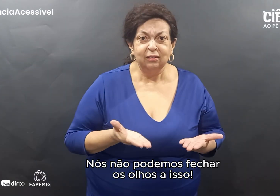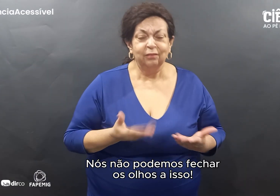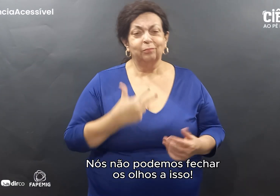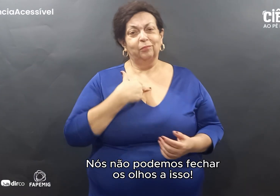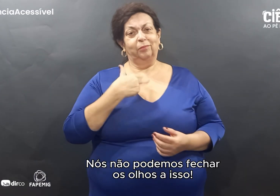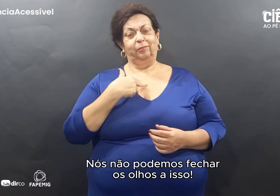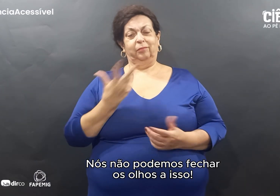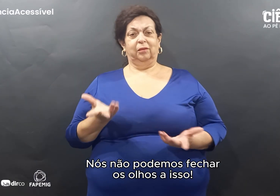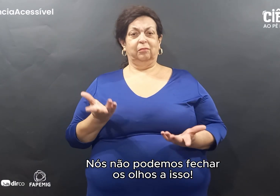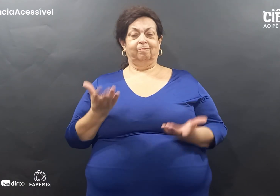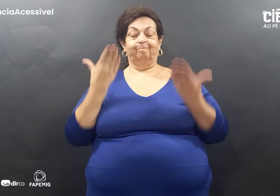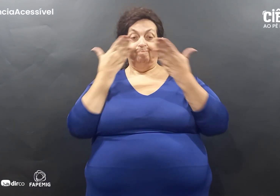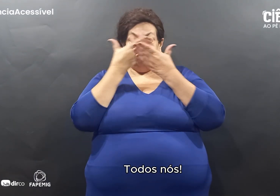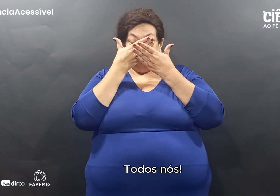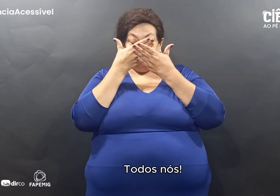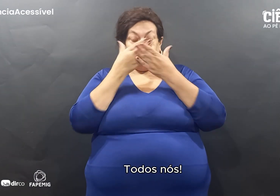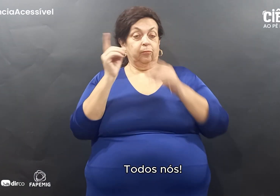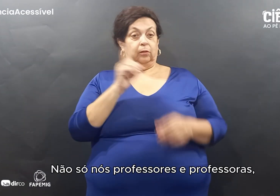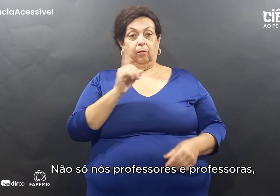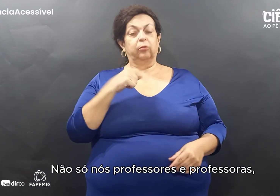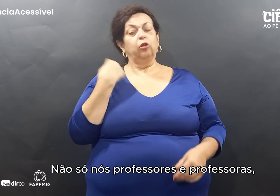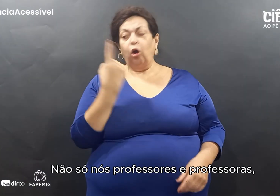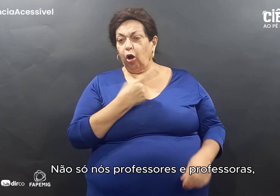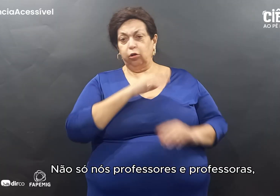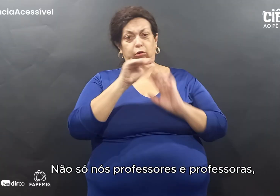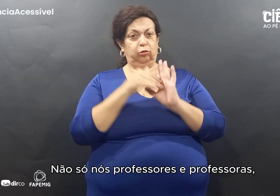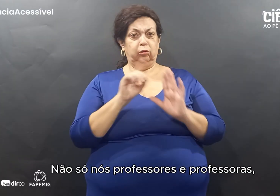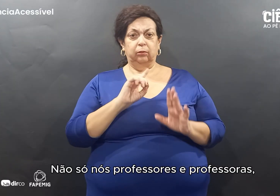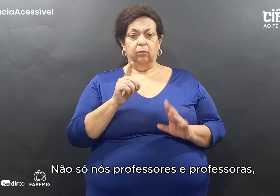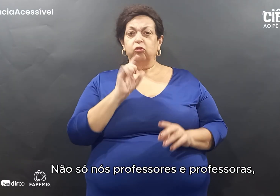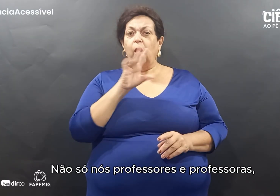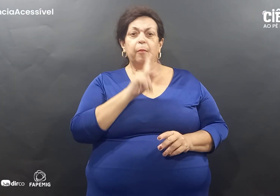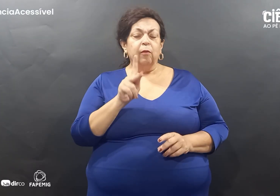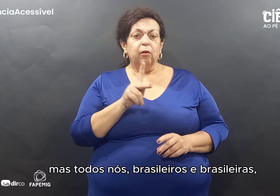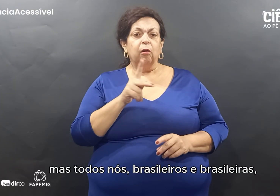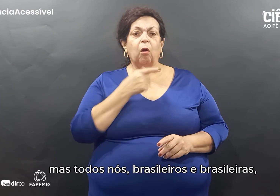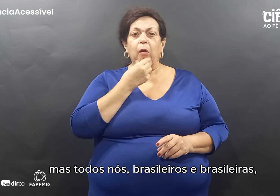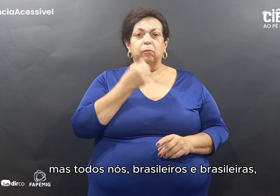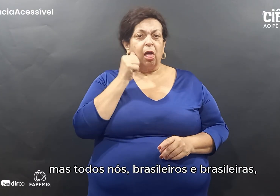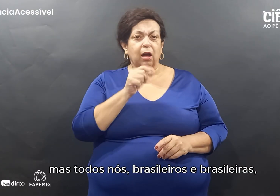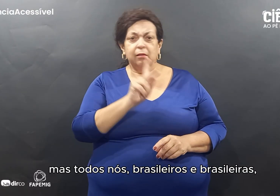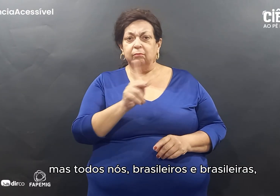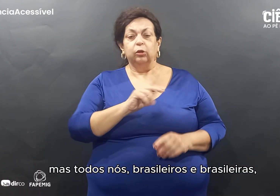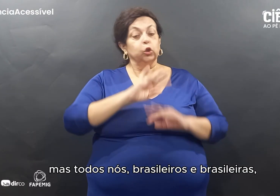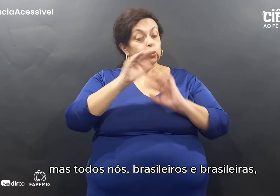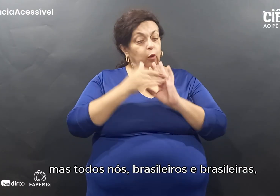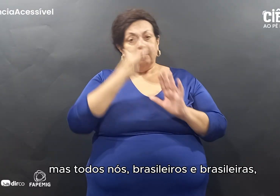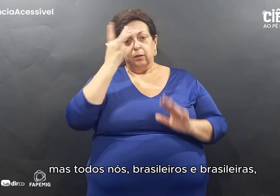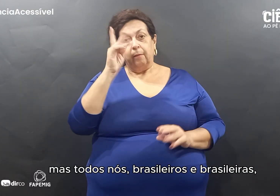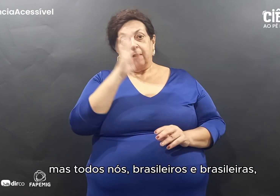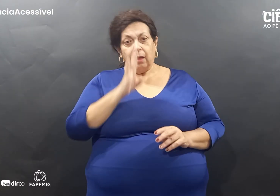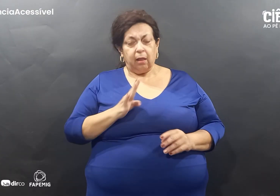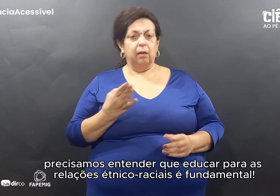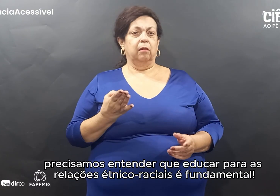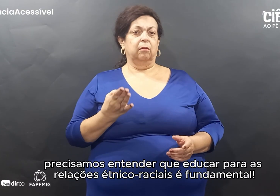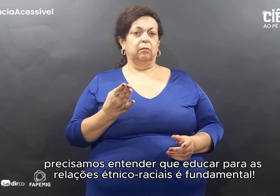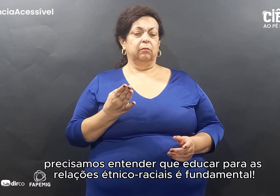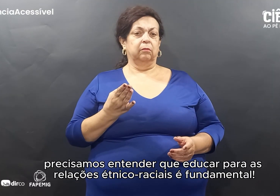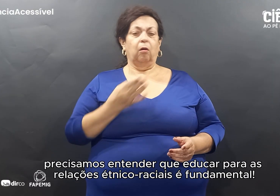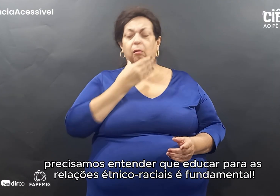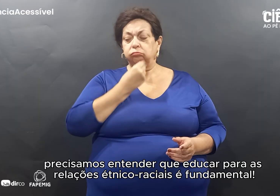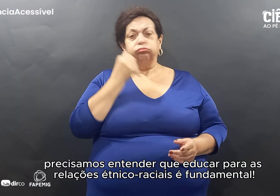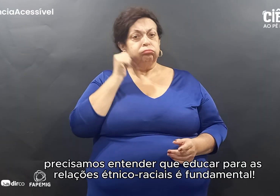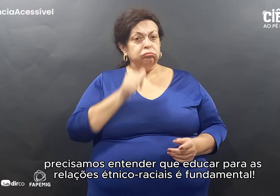podemos fechar os olhos a isso. Todos nós, não só nós professores e professoras, mas todos nós, brasileiros e brasileiras,